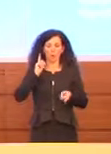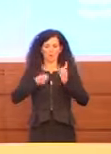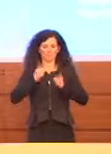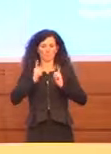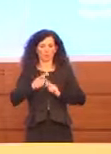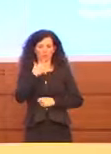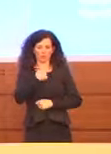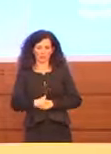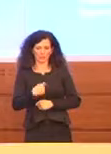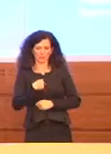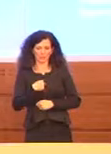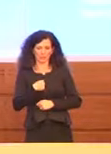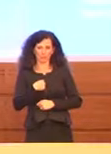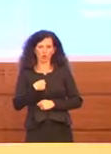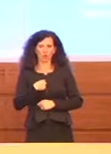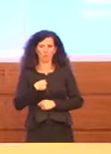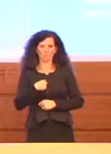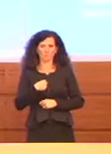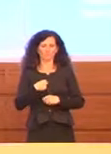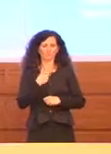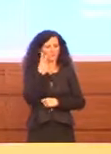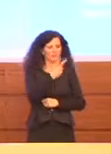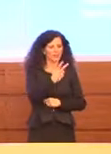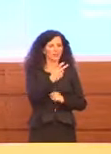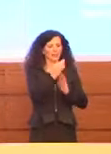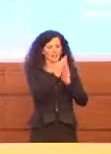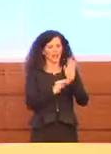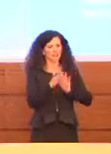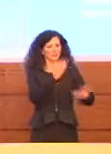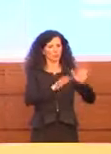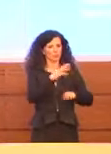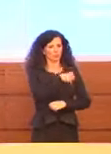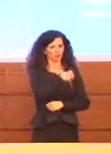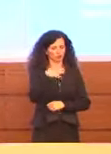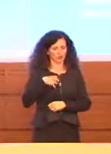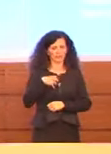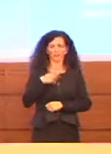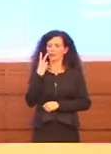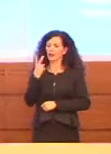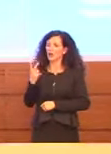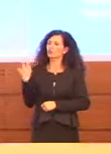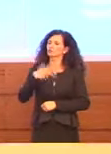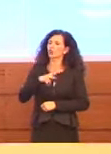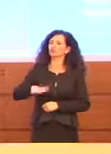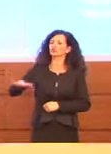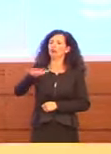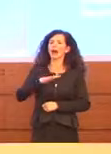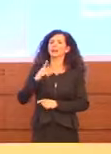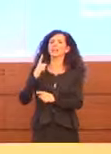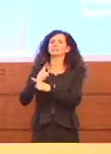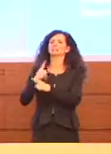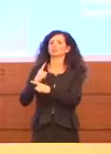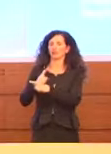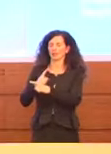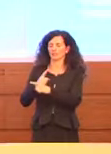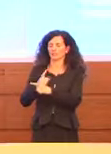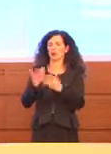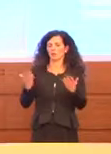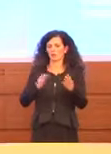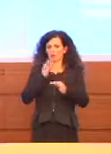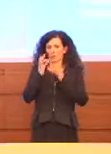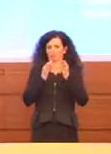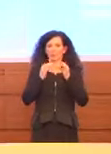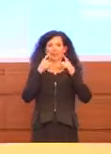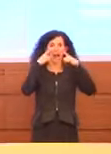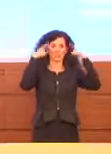quello che dicono diciamo i dati scientifici e quelli che dicono le esigenze sociali ovvero immagino che l'apertura degli